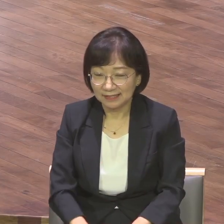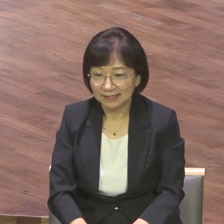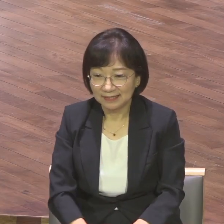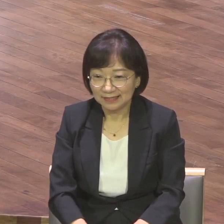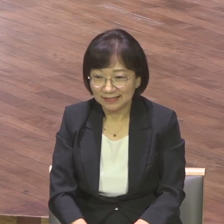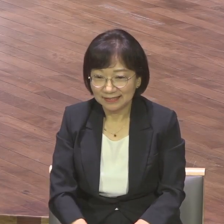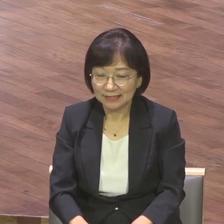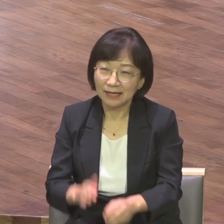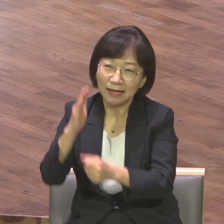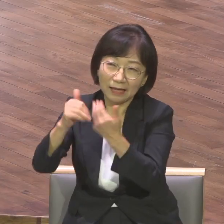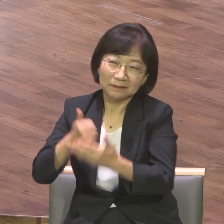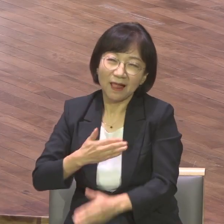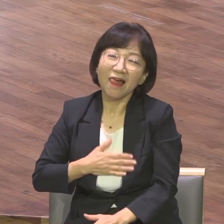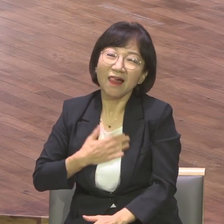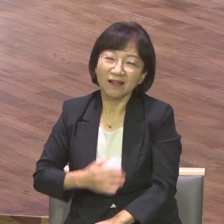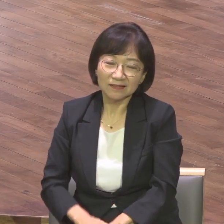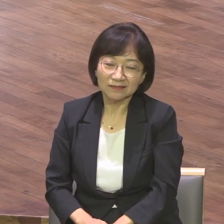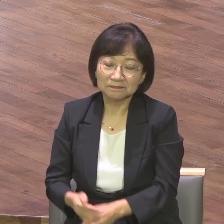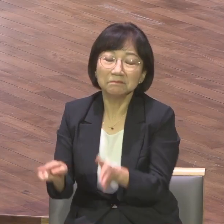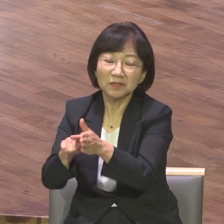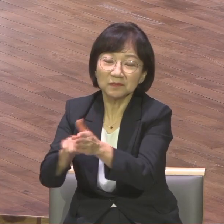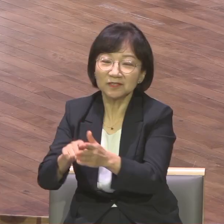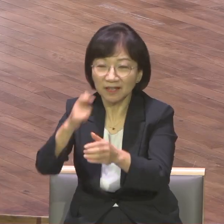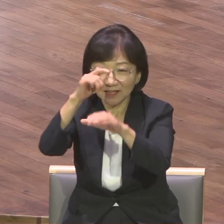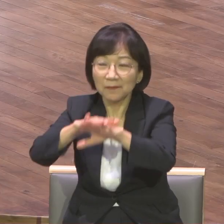하나님 알지요? 믿지요? 예배하지요?